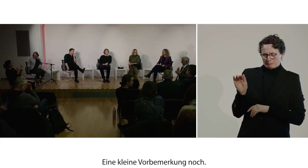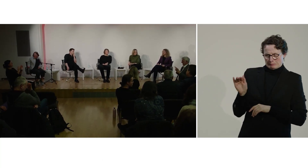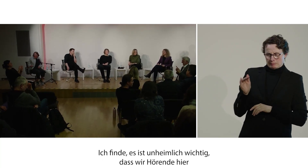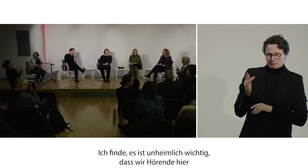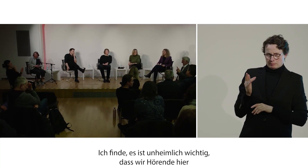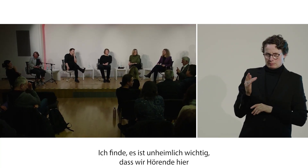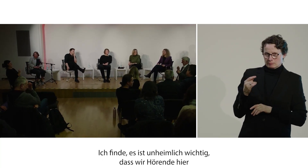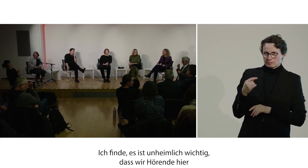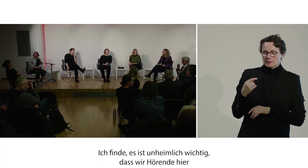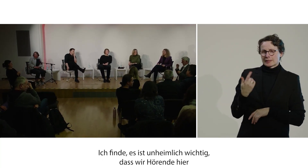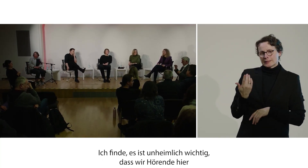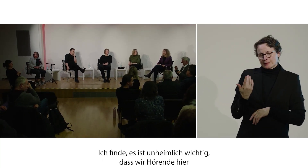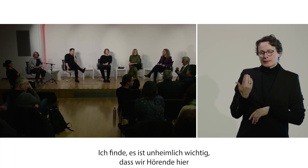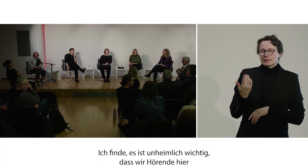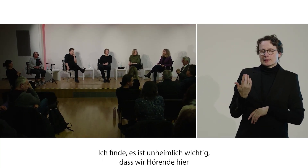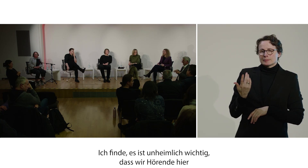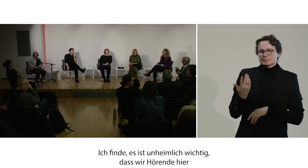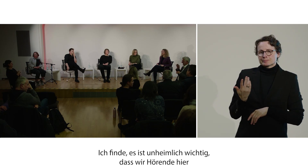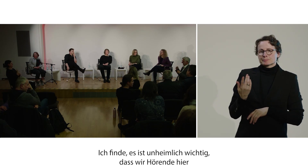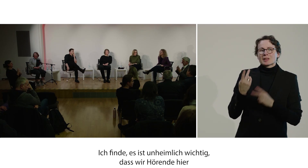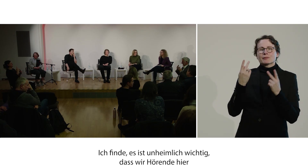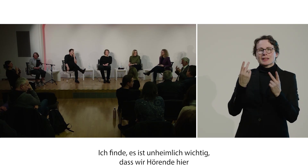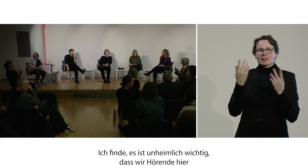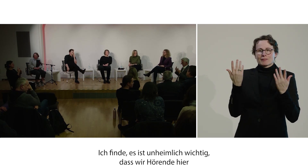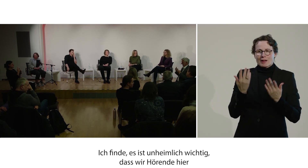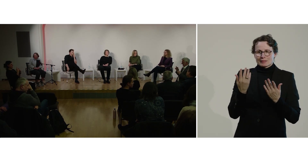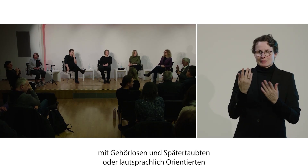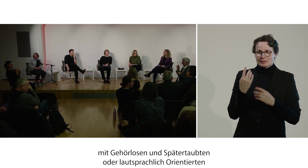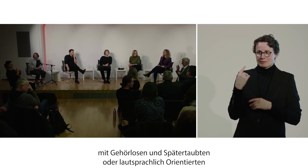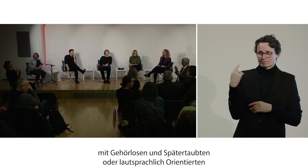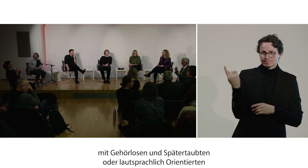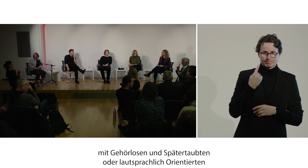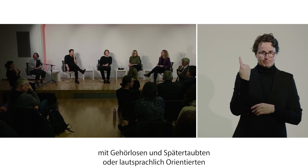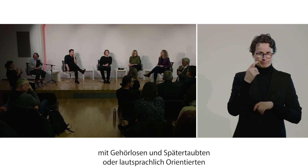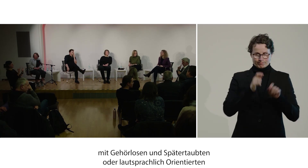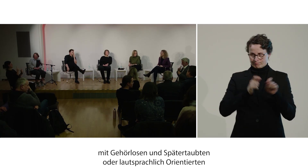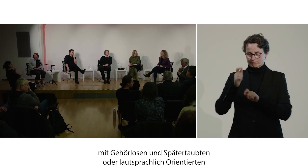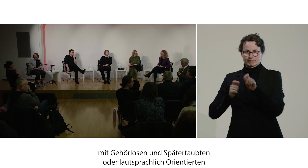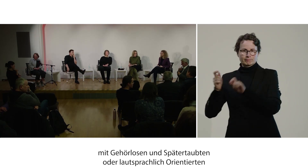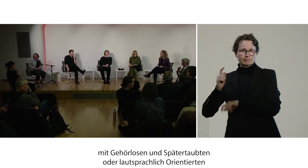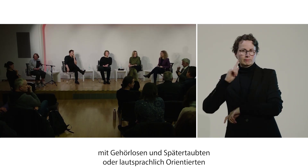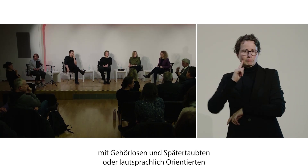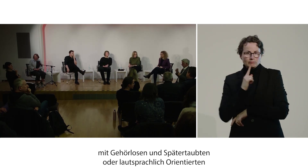noch. Ich finde, das ist unheimlich wichtig, dass wir Hörte hier als Gehörlose und